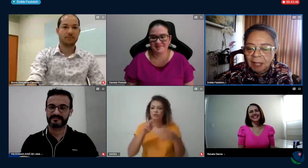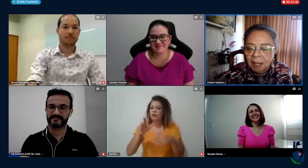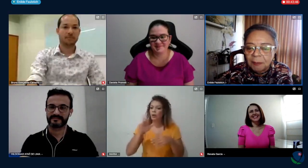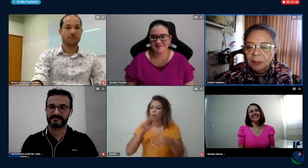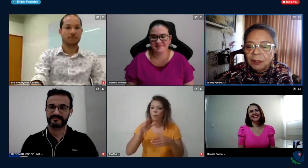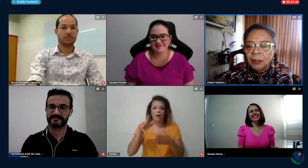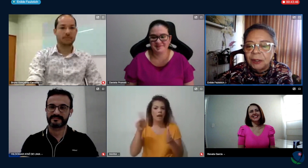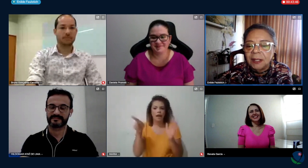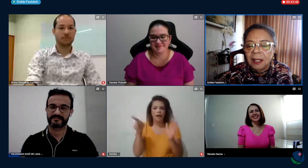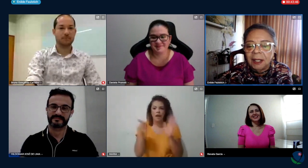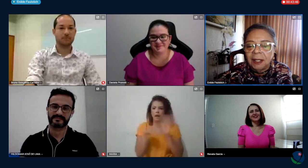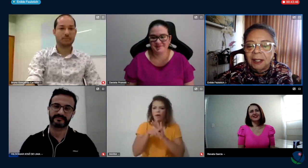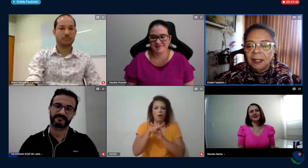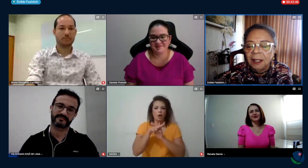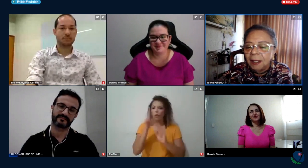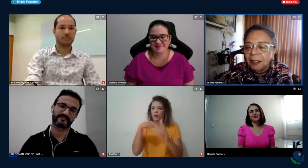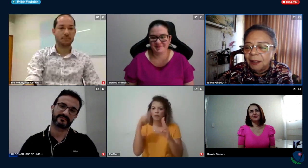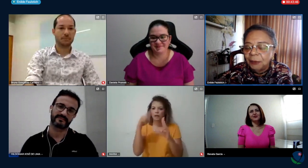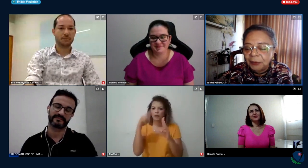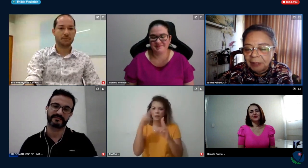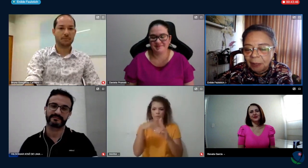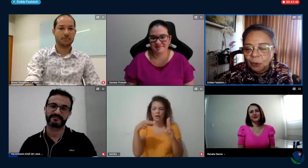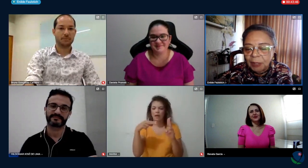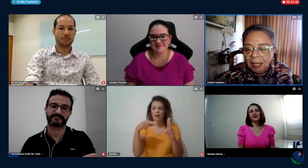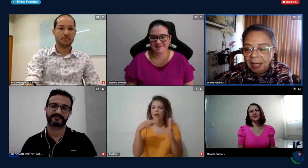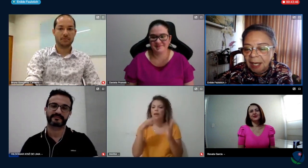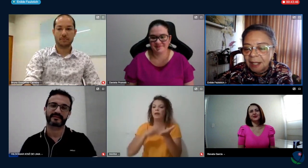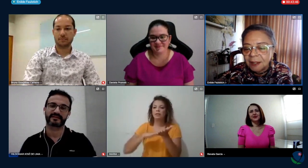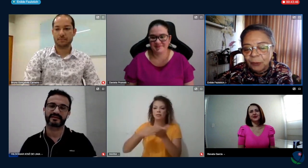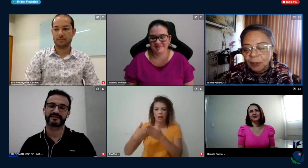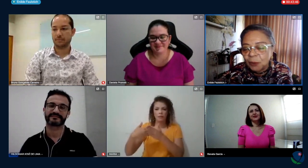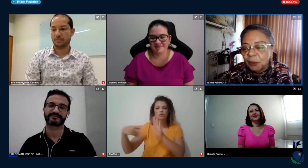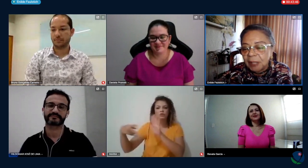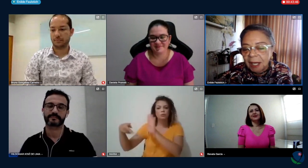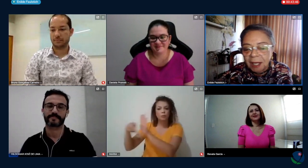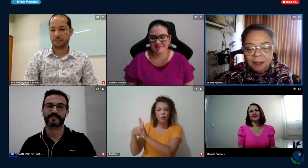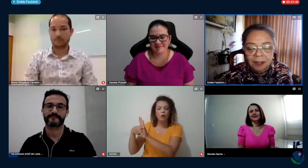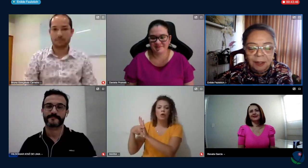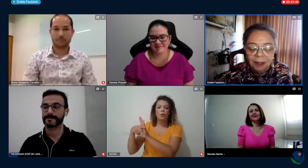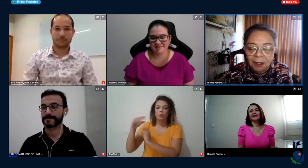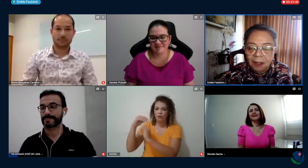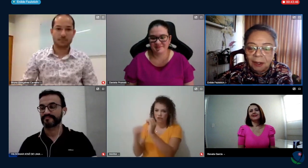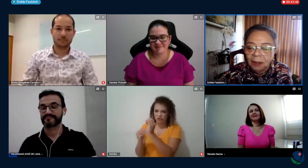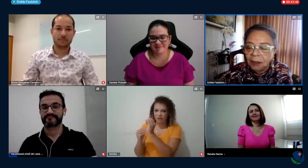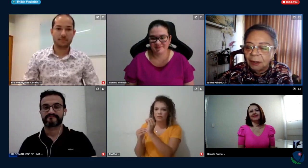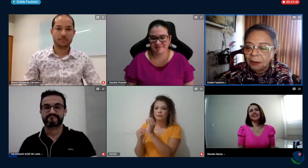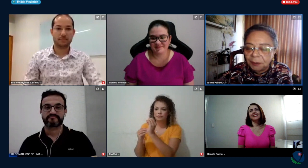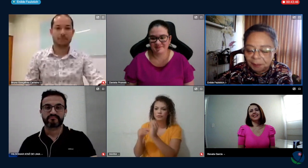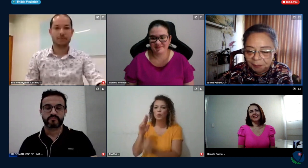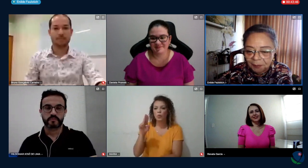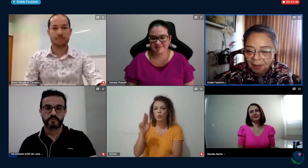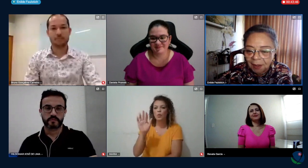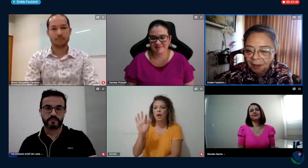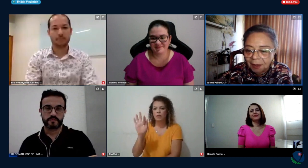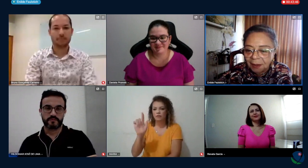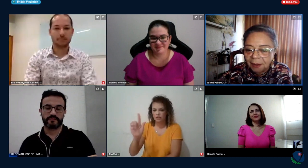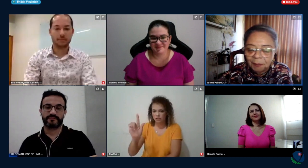com os intérpretes da Federal de Goiás, enfim, de Goiás, que